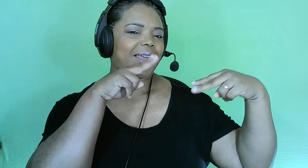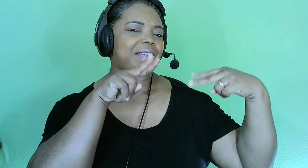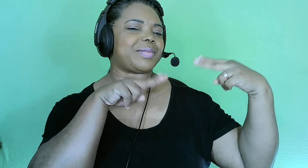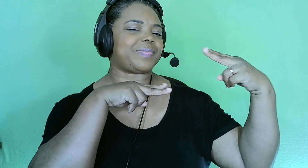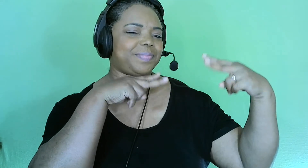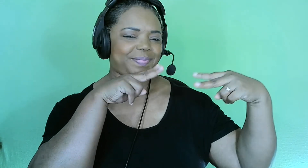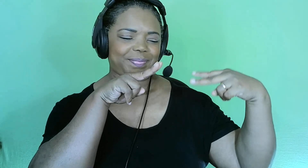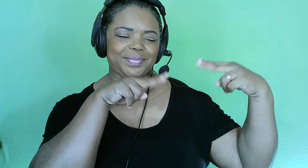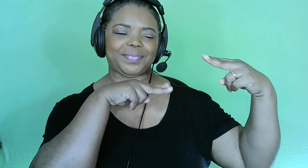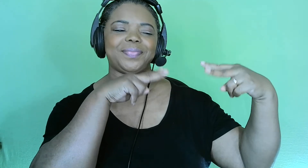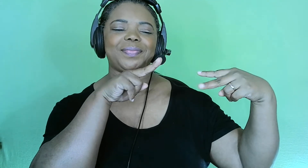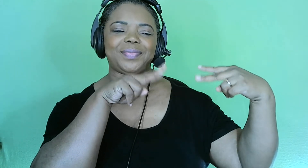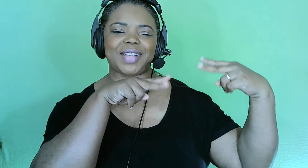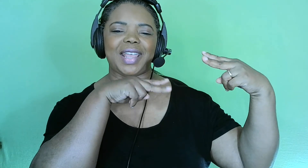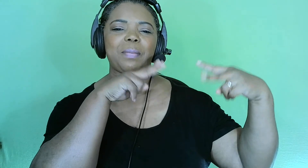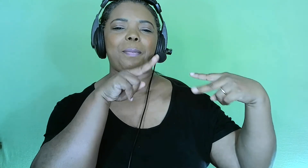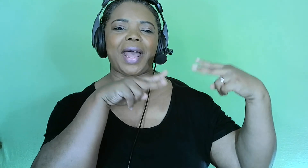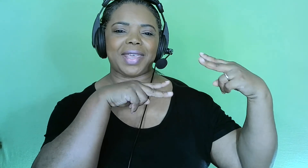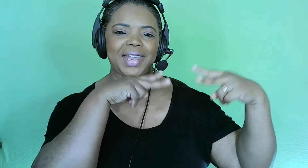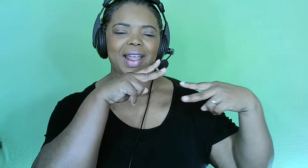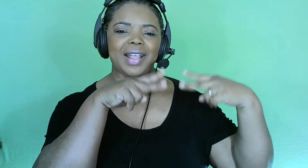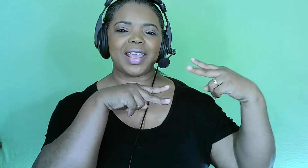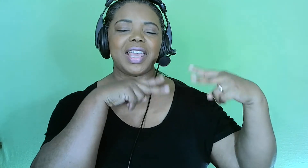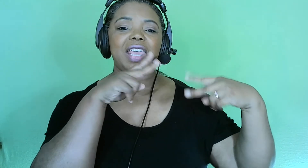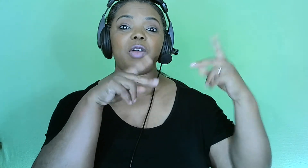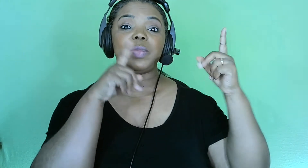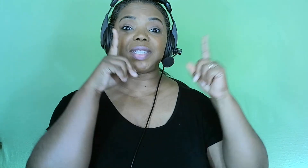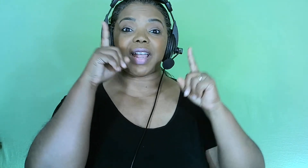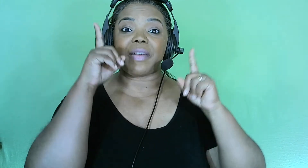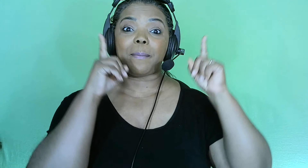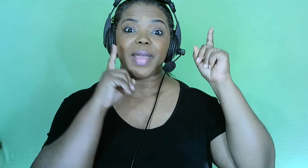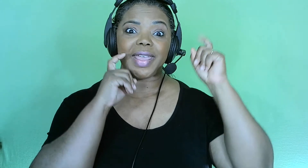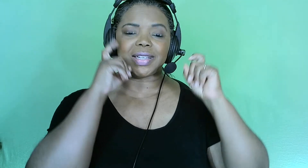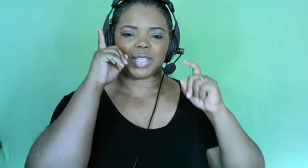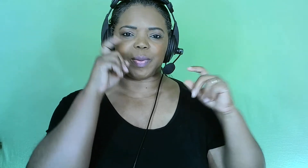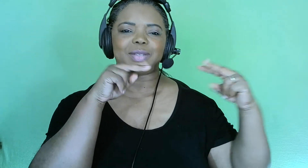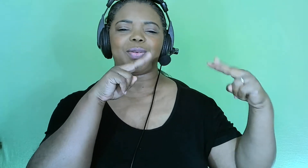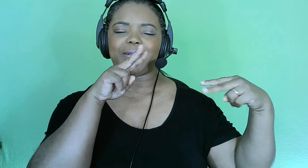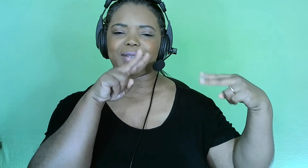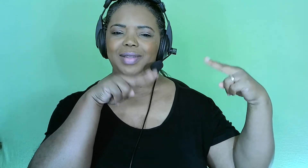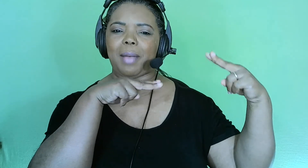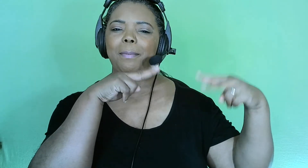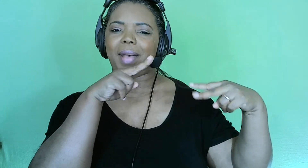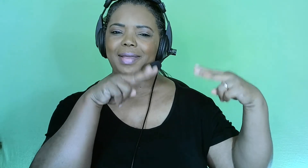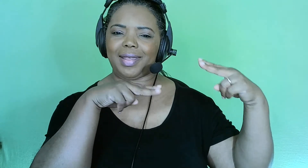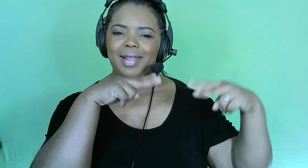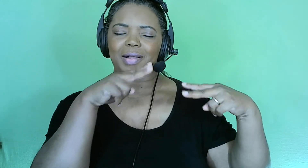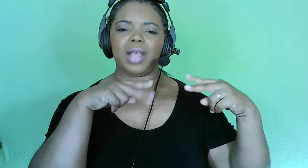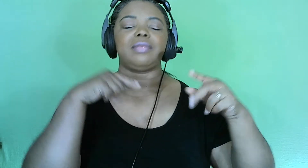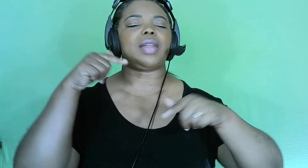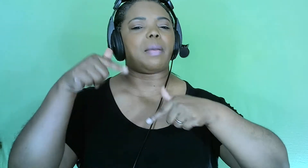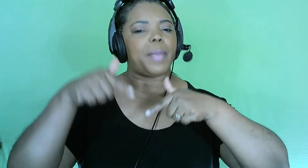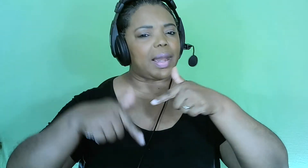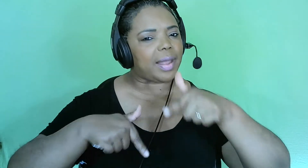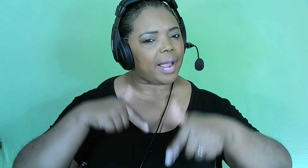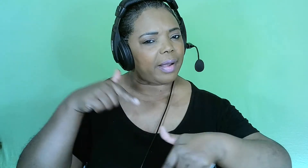paquerar, né? Paquerar. E observa bem as expressões, tá? Paquerar. Trabalhar,